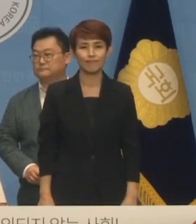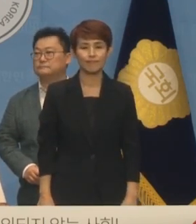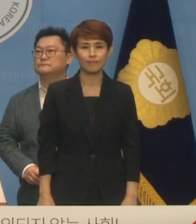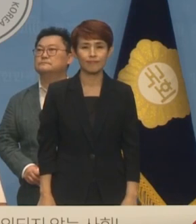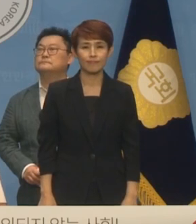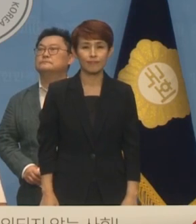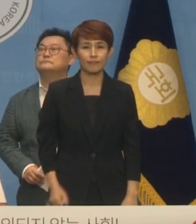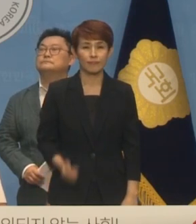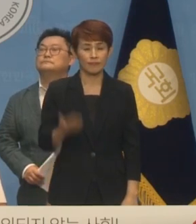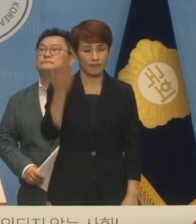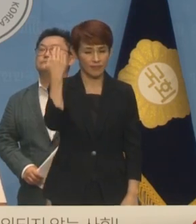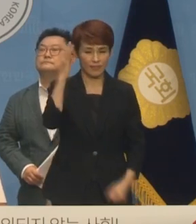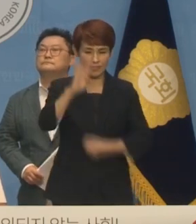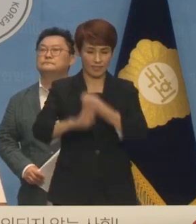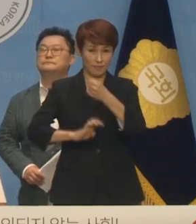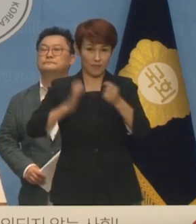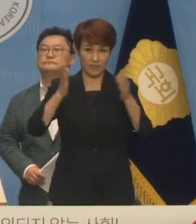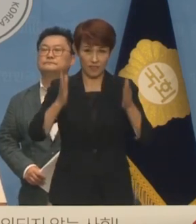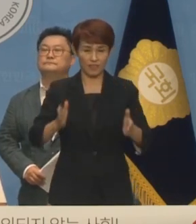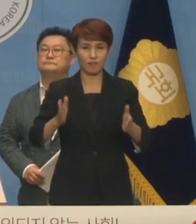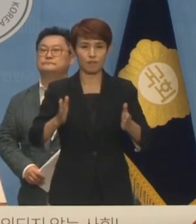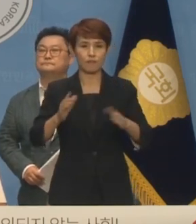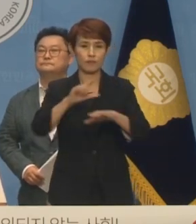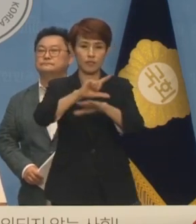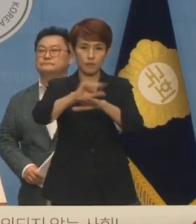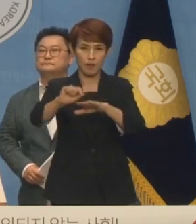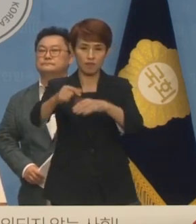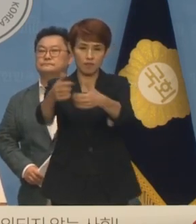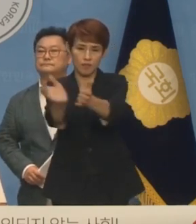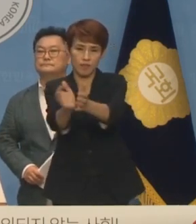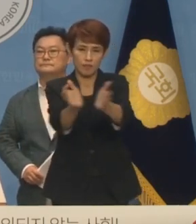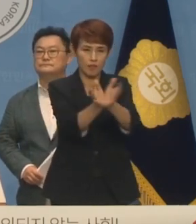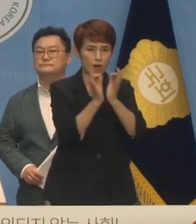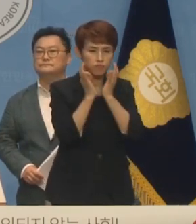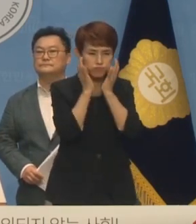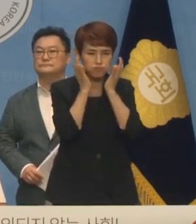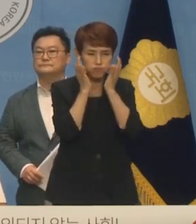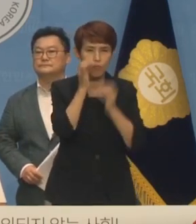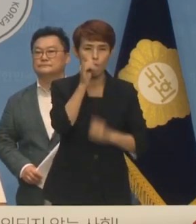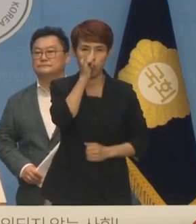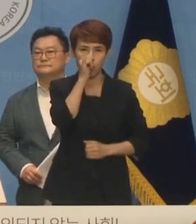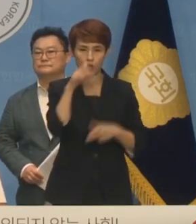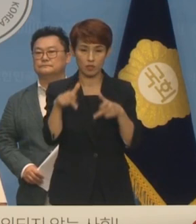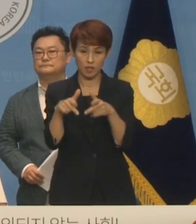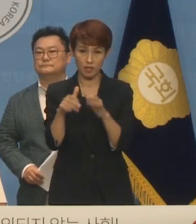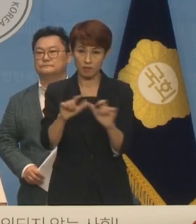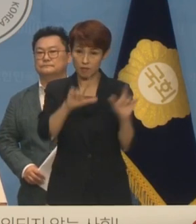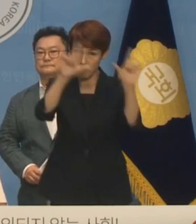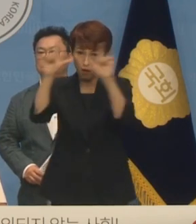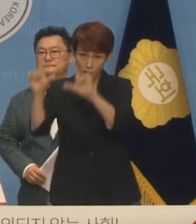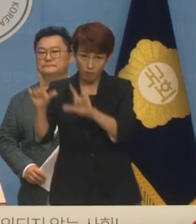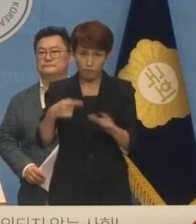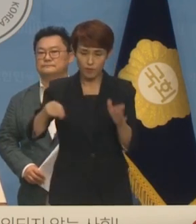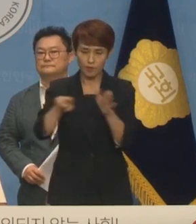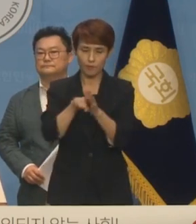사실 지난 40여 년간 국가와 지방자치단체는 많은 노력을 기울이며 장애인의 삶을 변화시켜